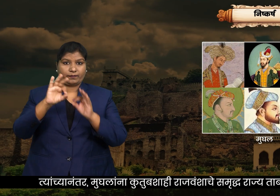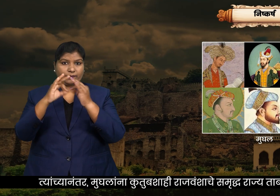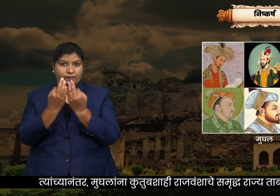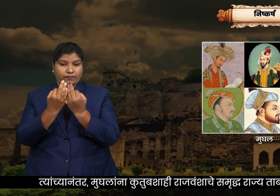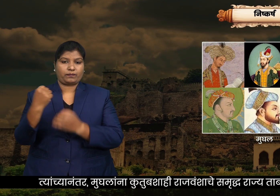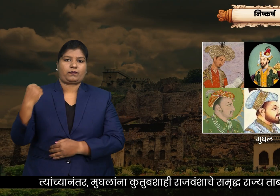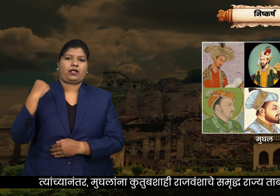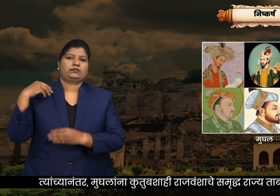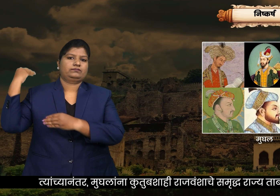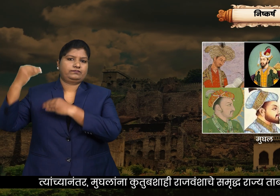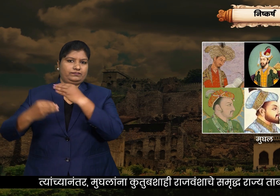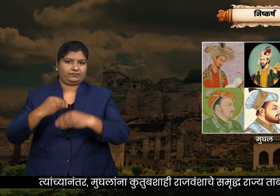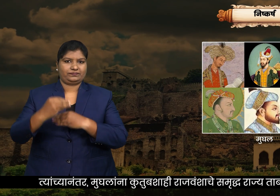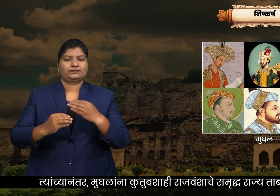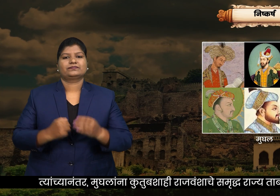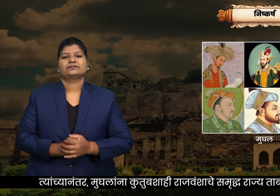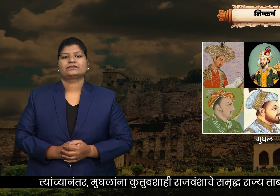होते.